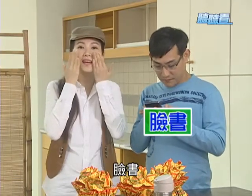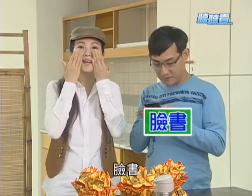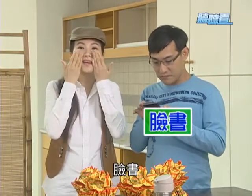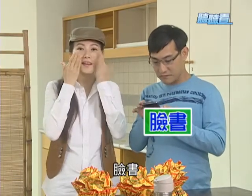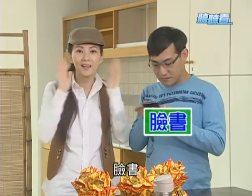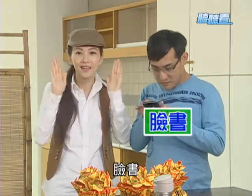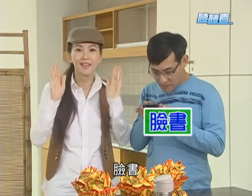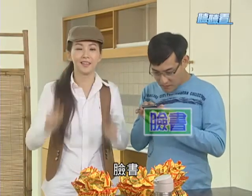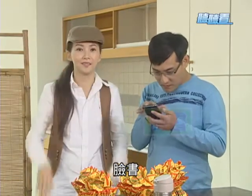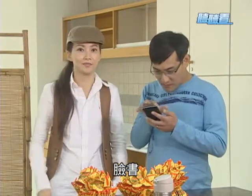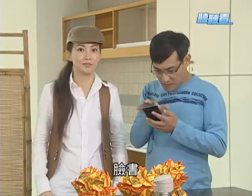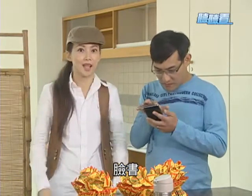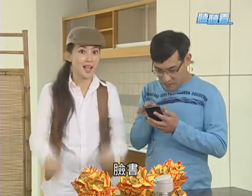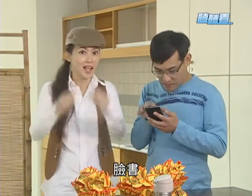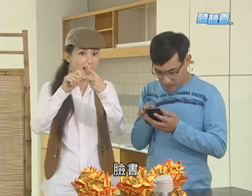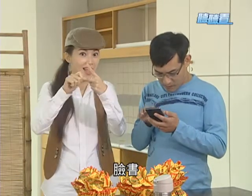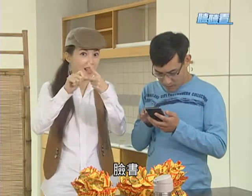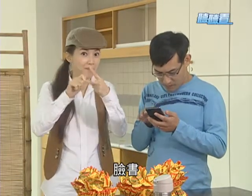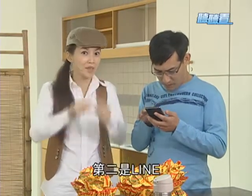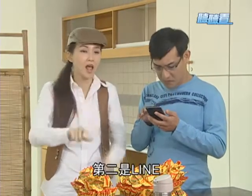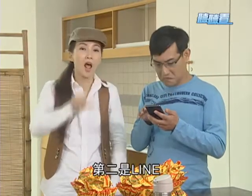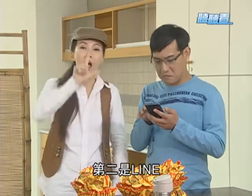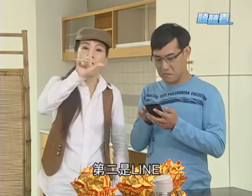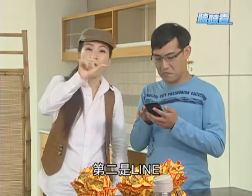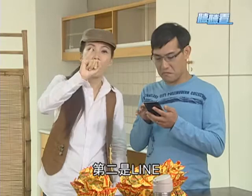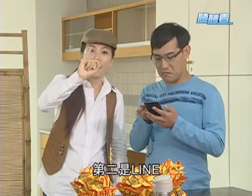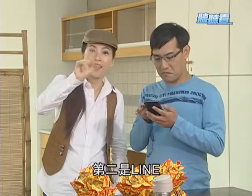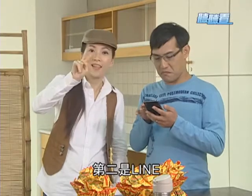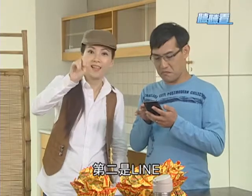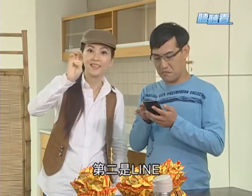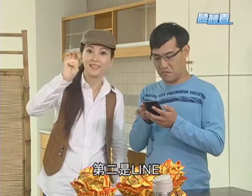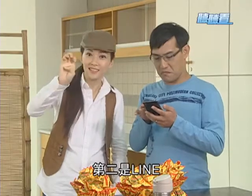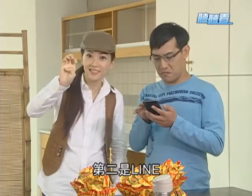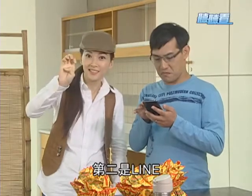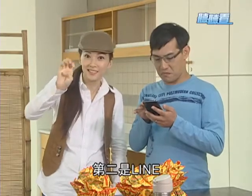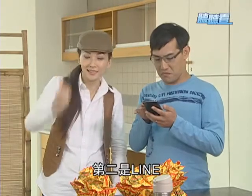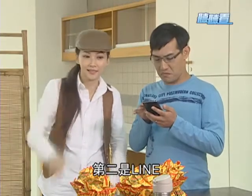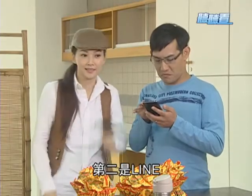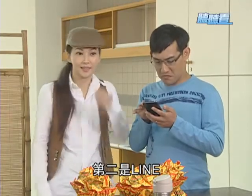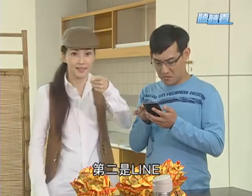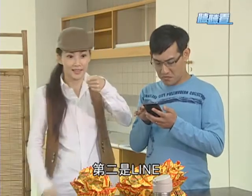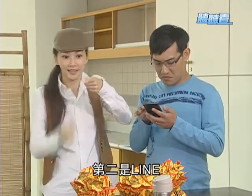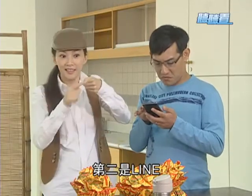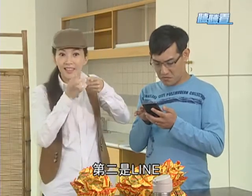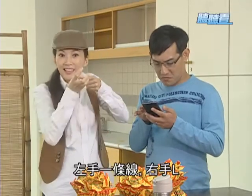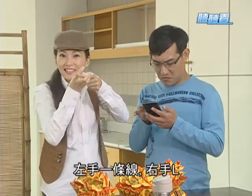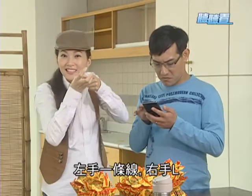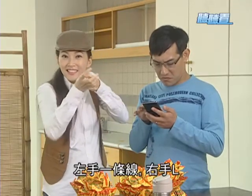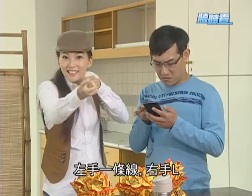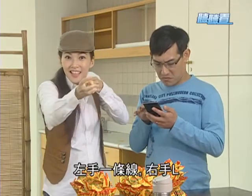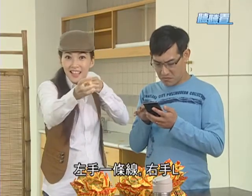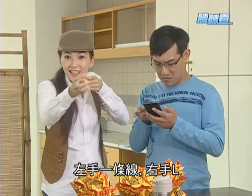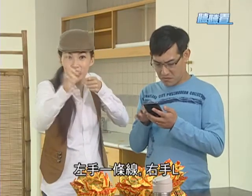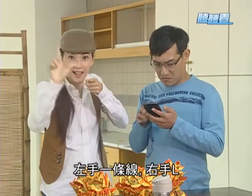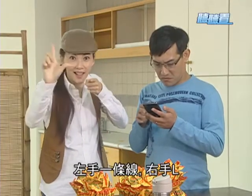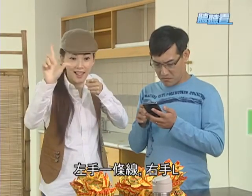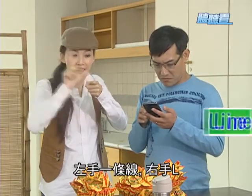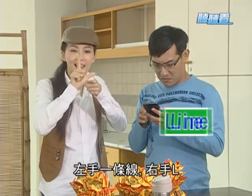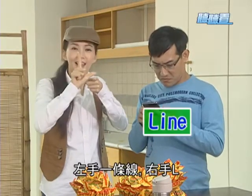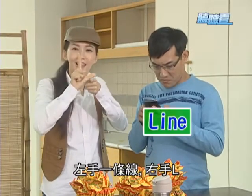脸书。第二是 line， 左手呢一条线，右手